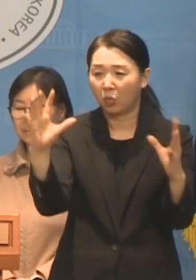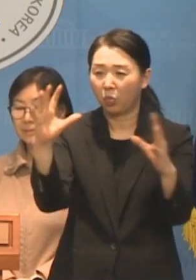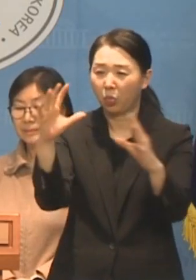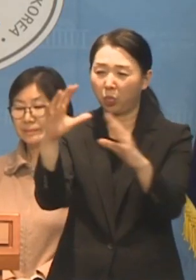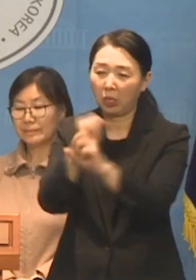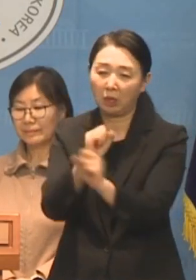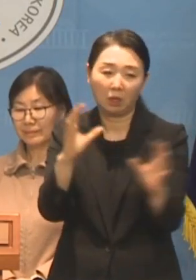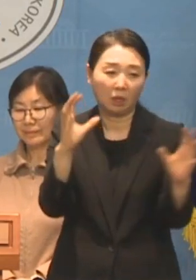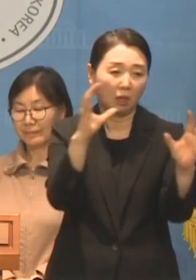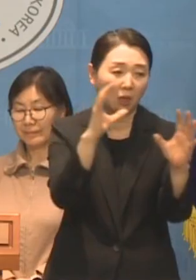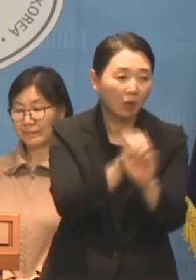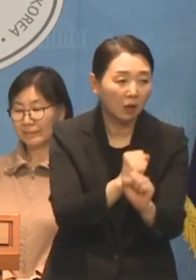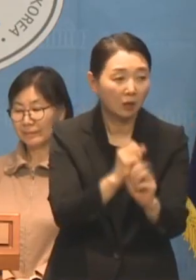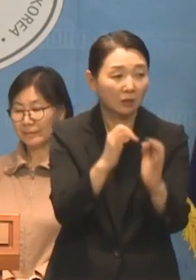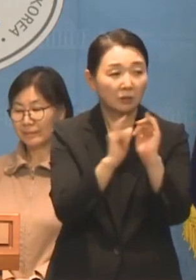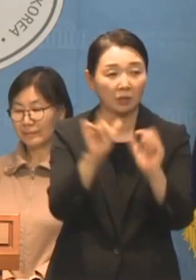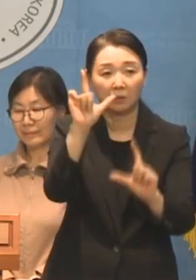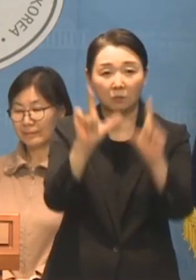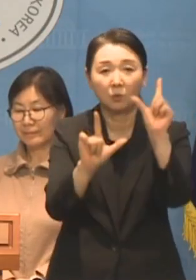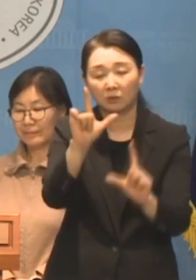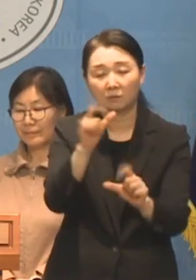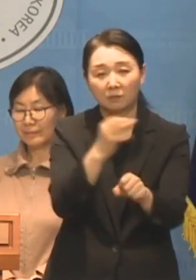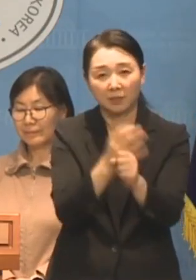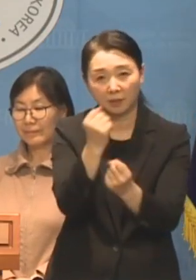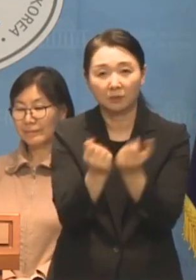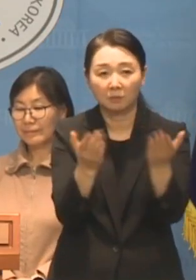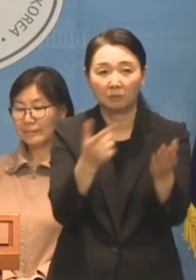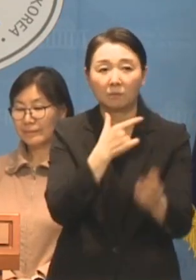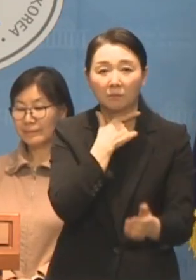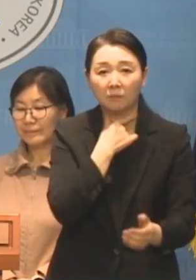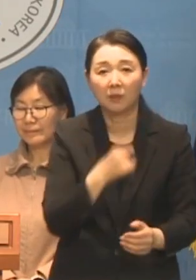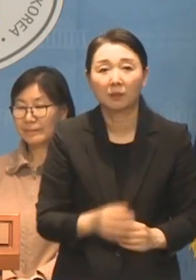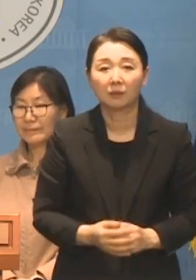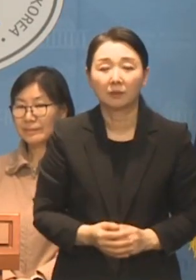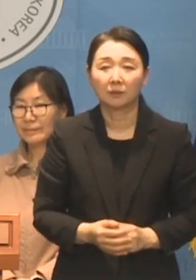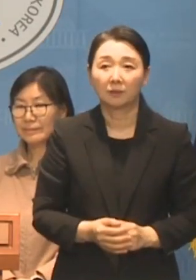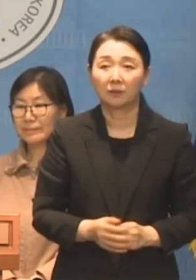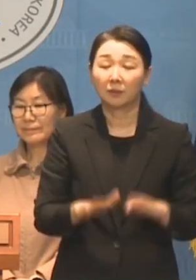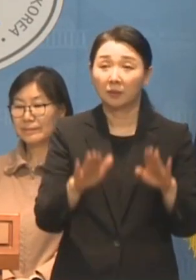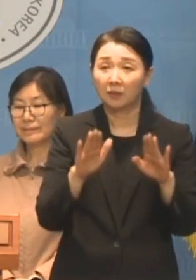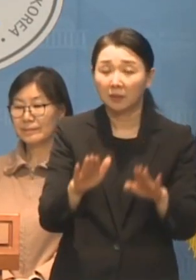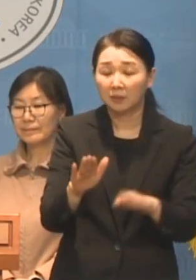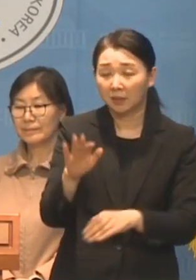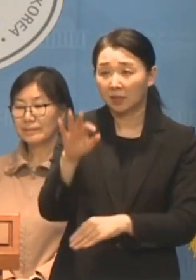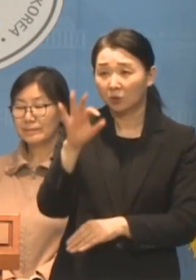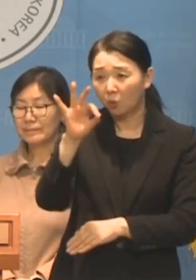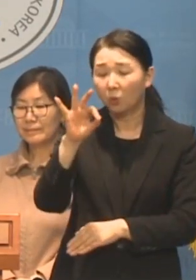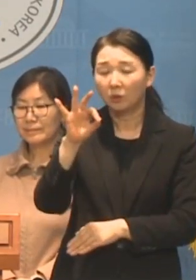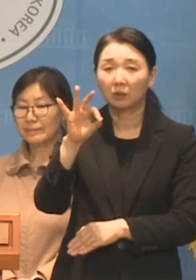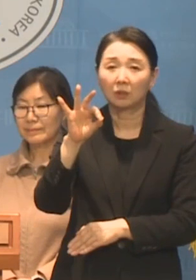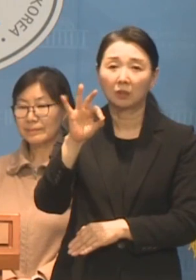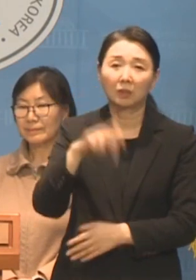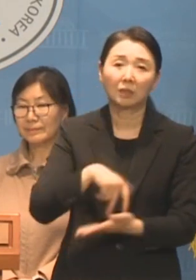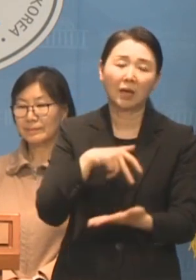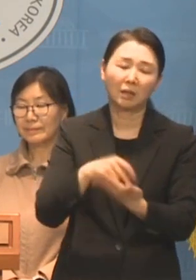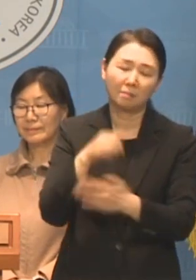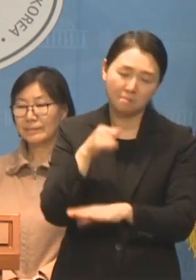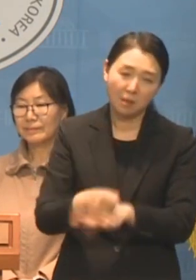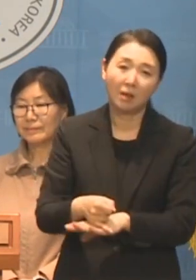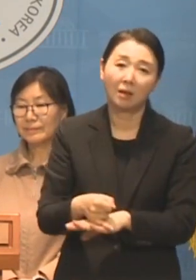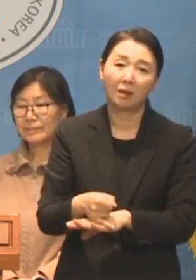주민들의 현재의 모습을 간단히 말씀드리고자 합니다. 일단 재정 자립도가 최하위